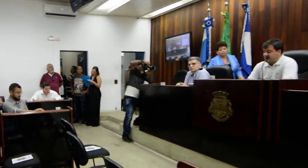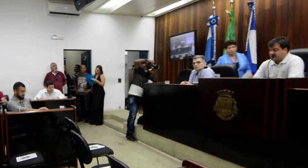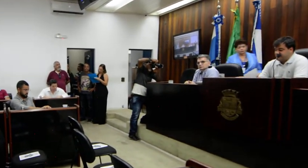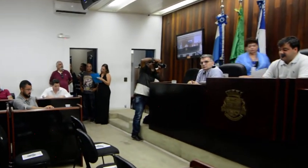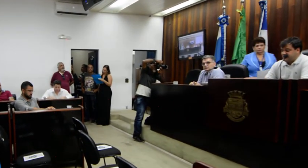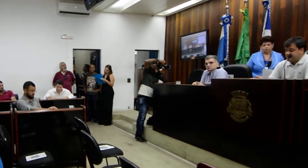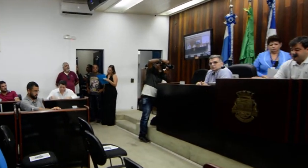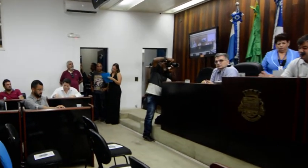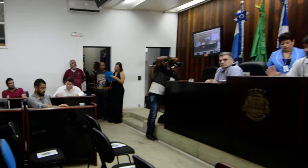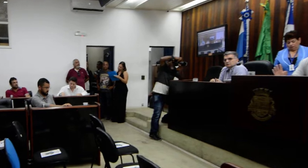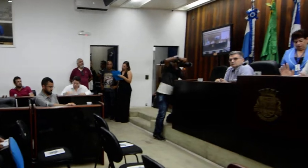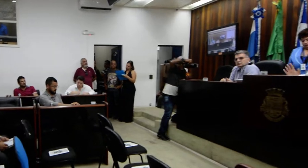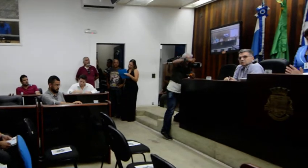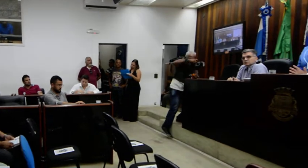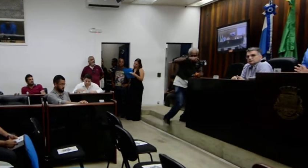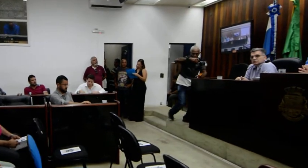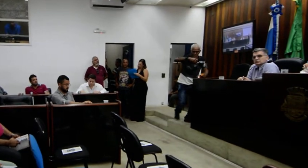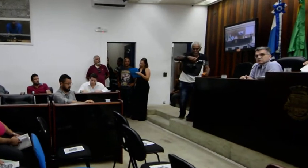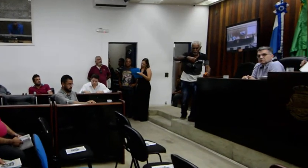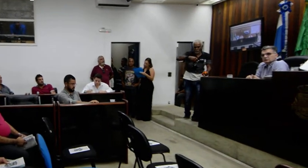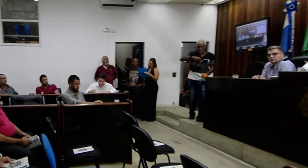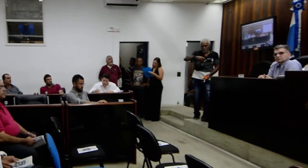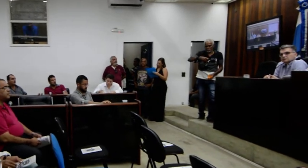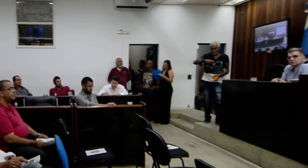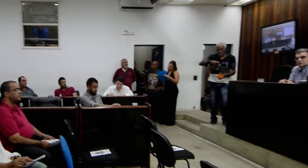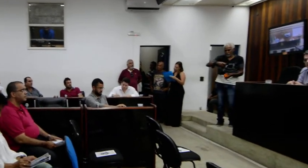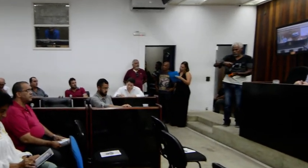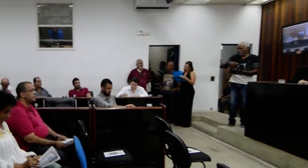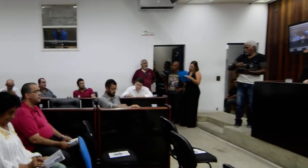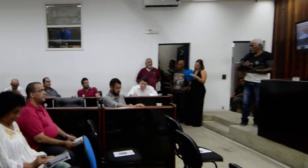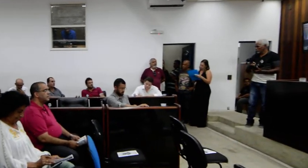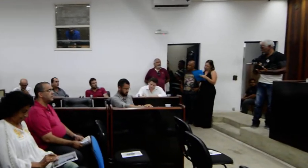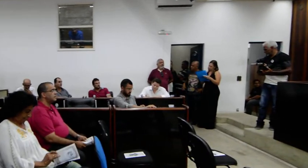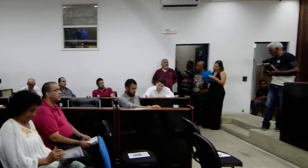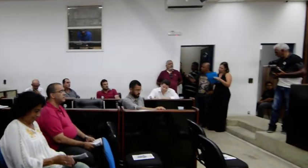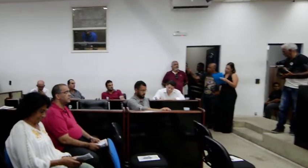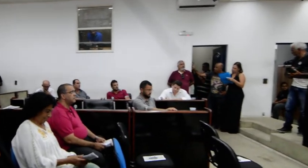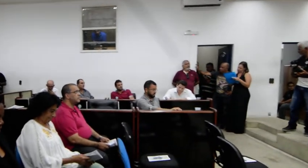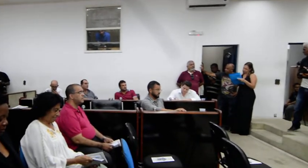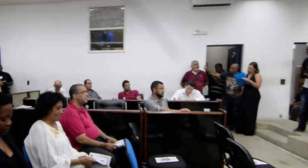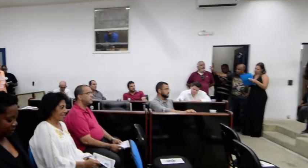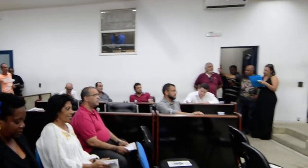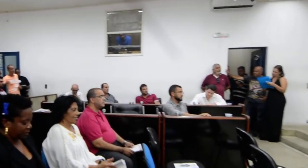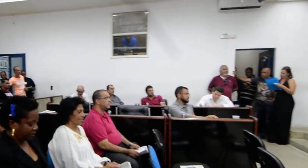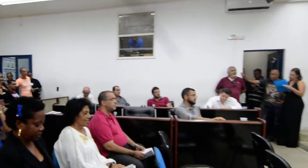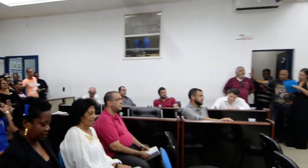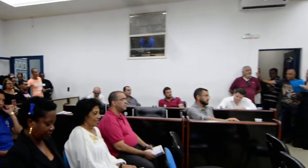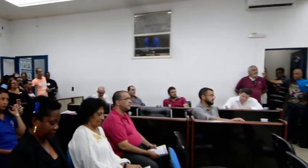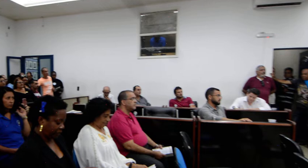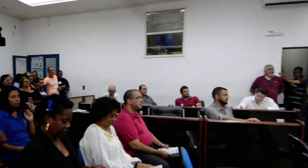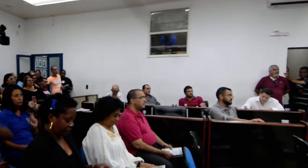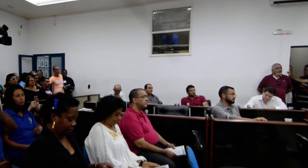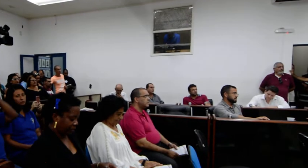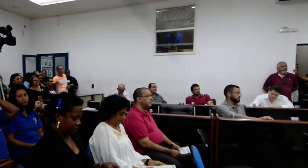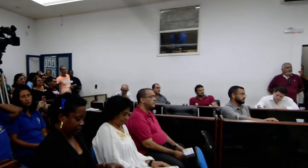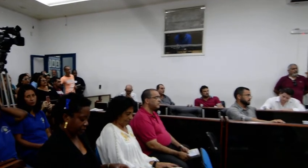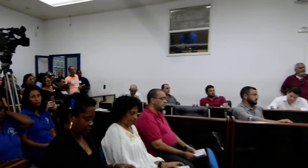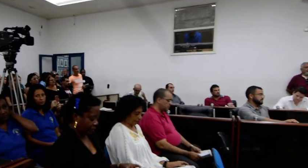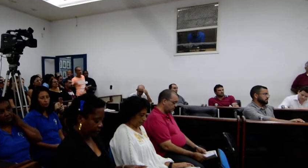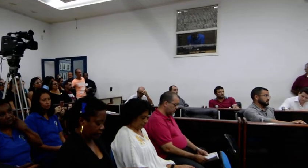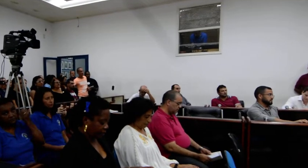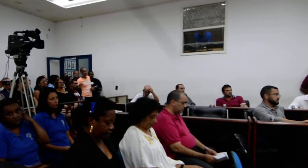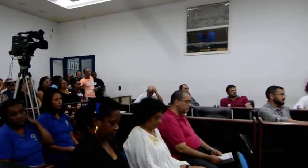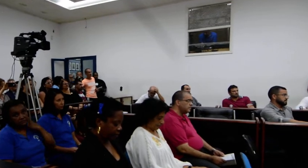44 presidentes, nós tiramos seis para fazer uma homenagem. Ainda fazendo uma ressalva dos seis escolhidos,